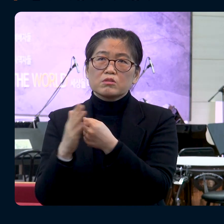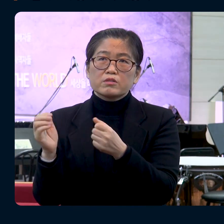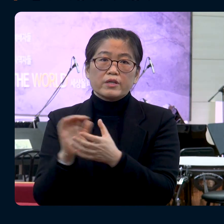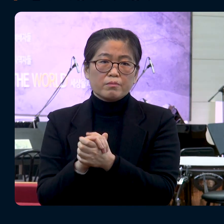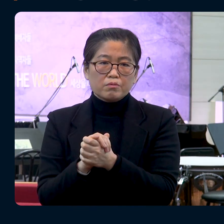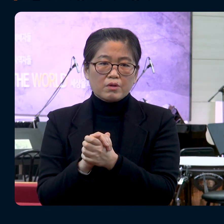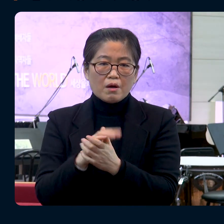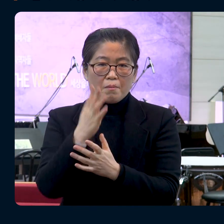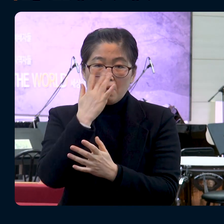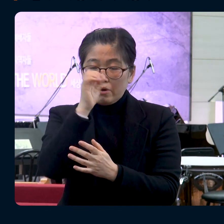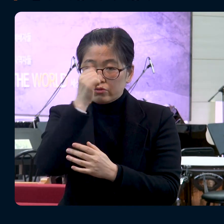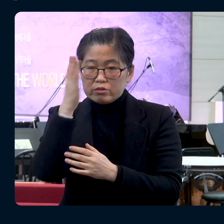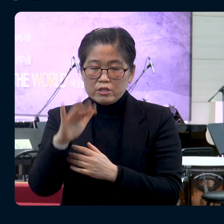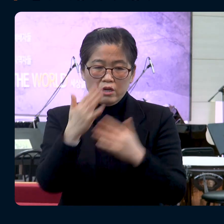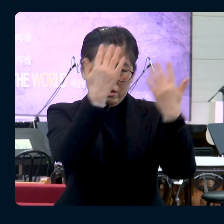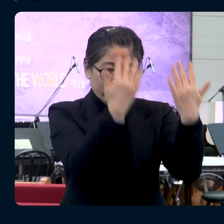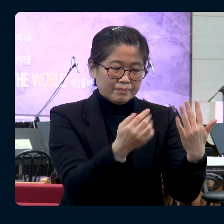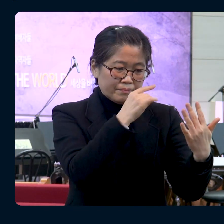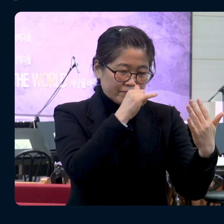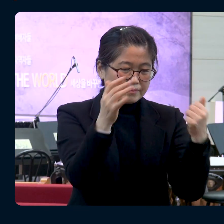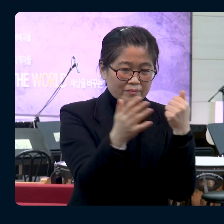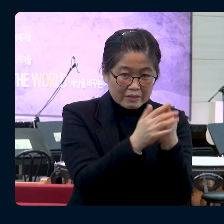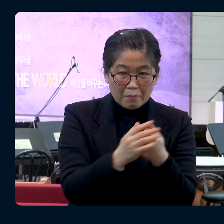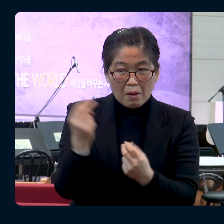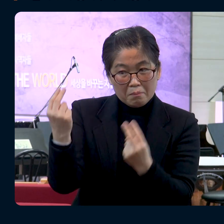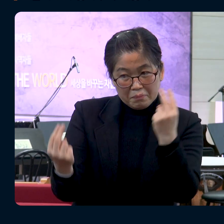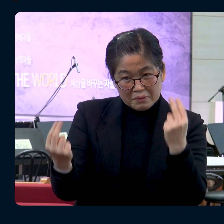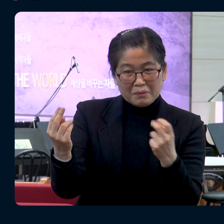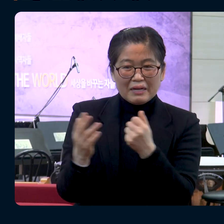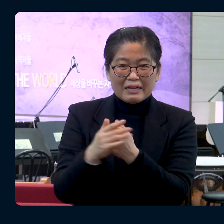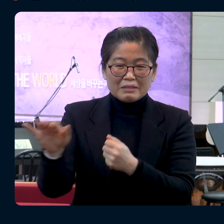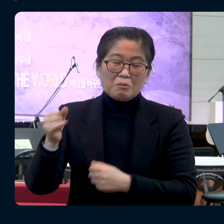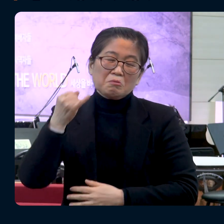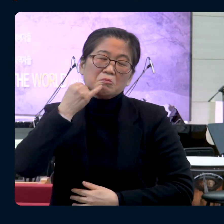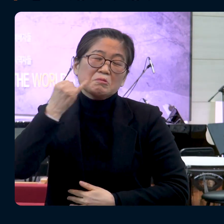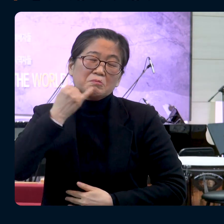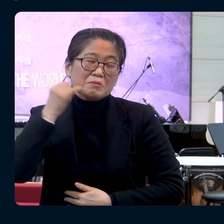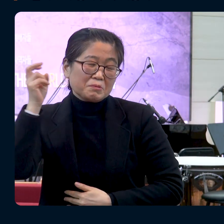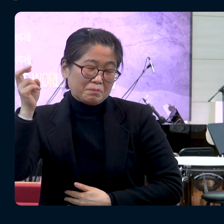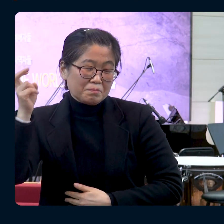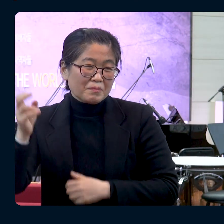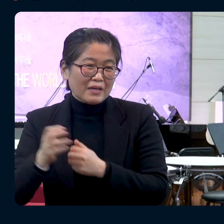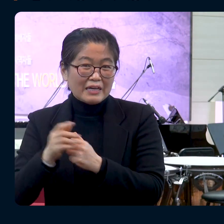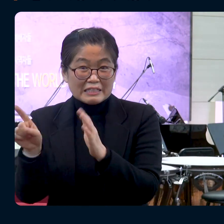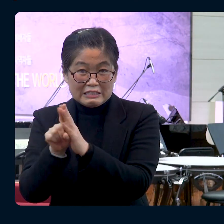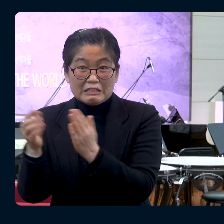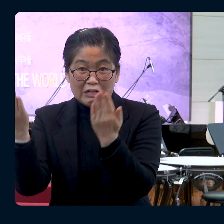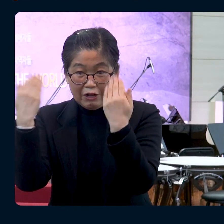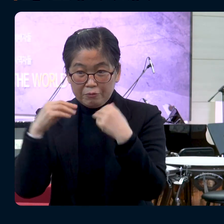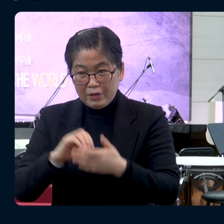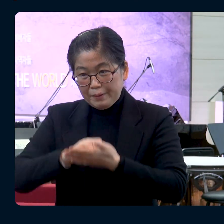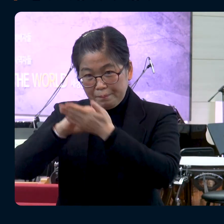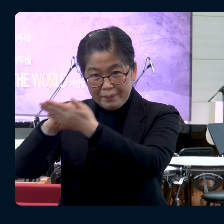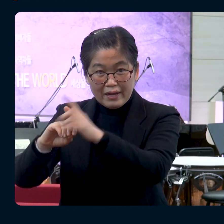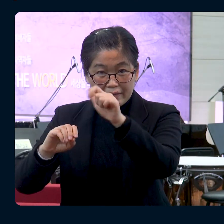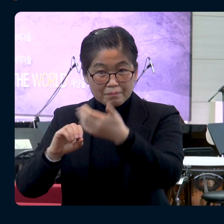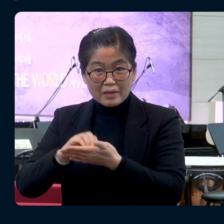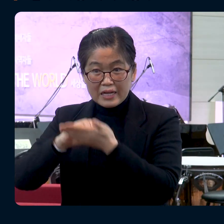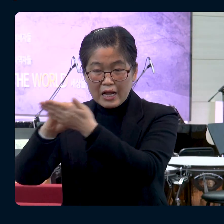않아요. 그런데 얘들은 걱정 없어요. 왜냐하면 감방을 다녀온 아이들이기 때문에 거기는 뭐 문제 없어요. 그래서 얘들이